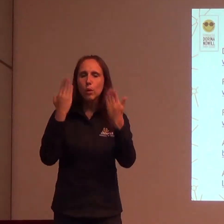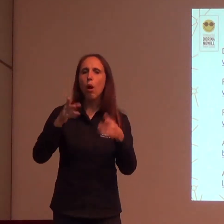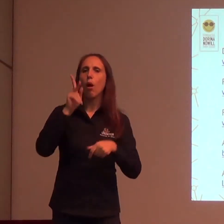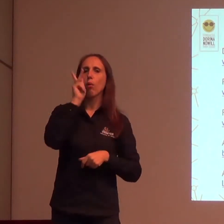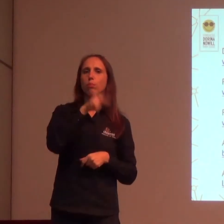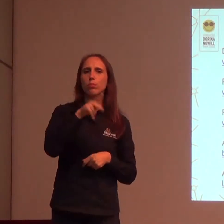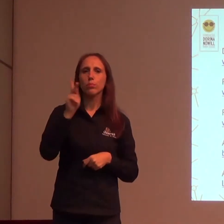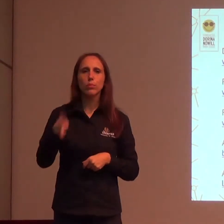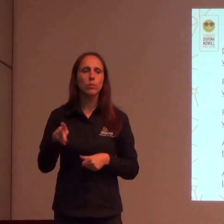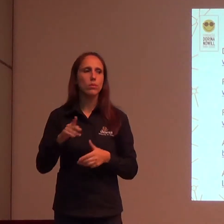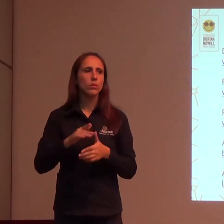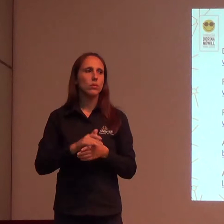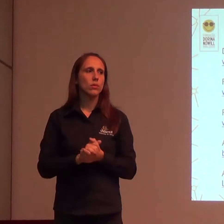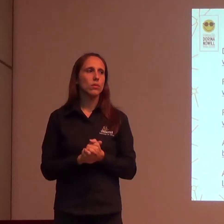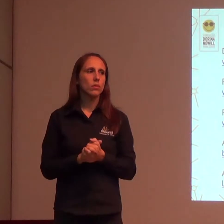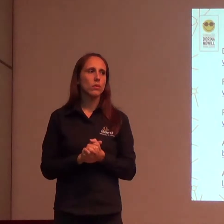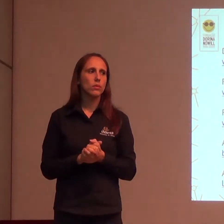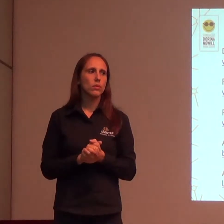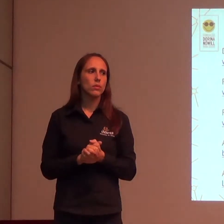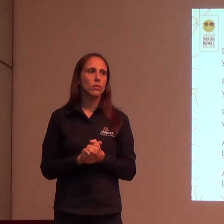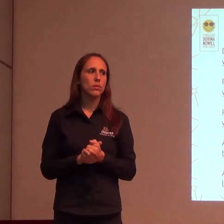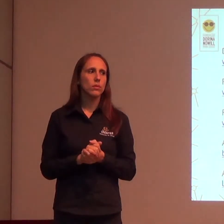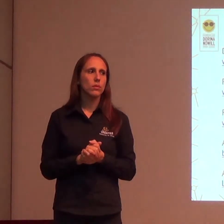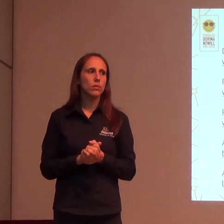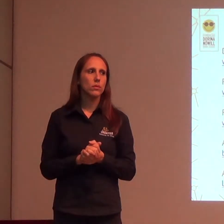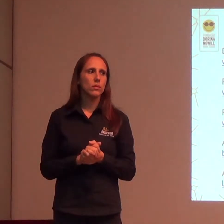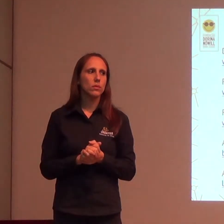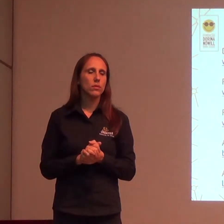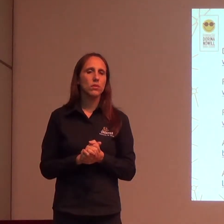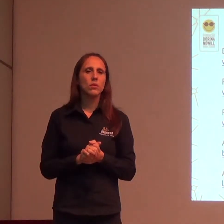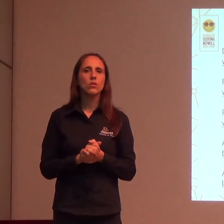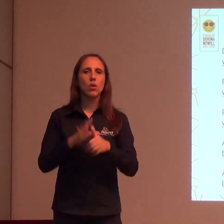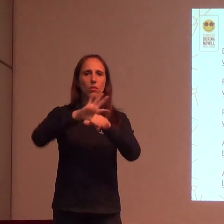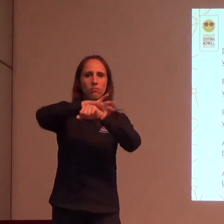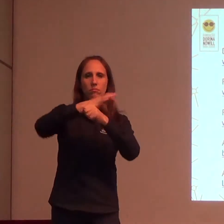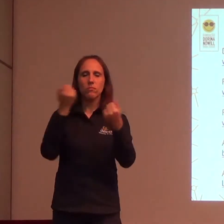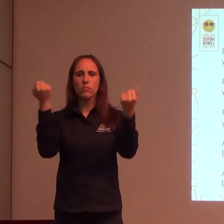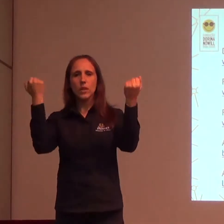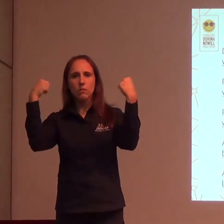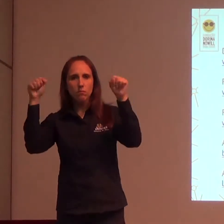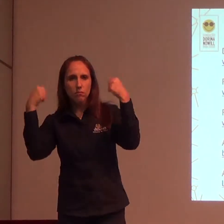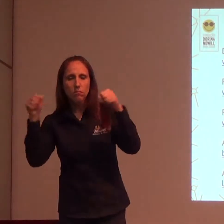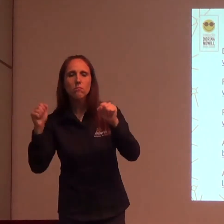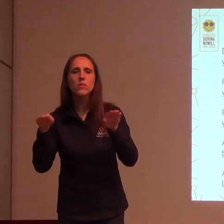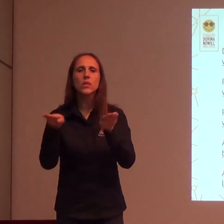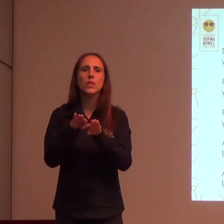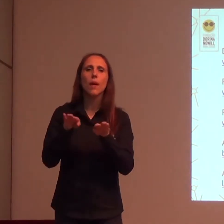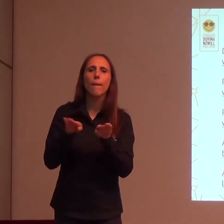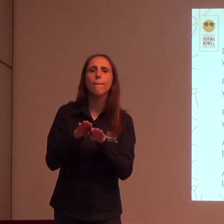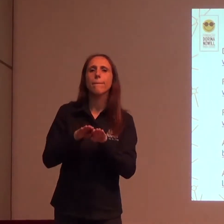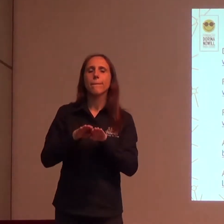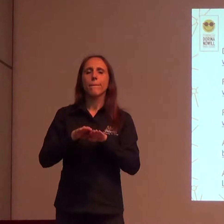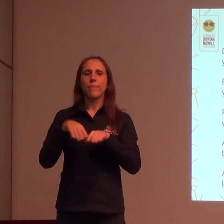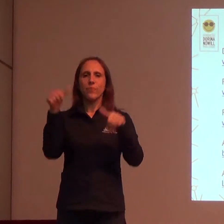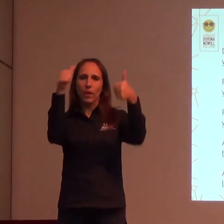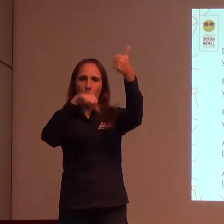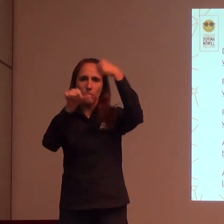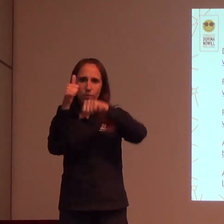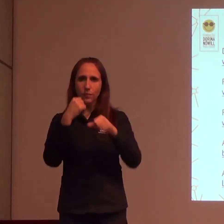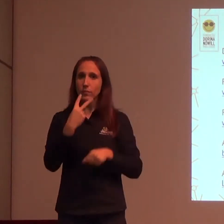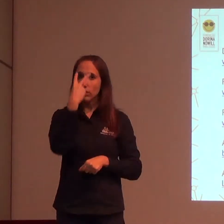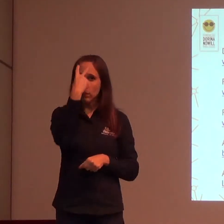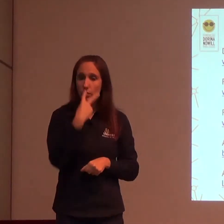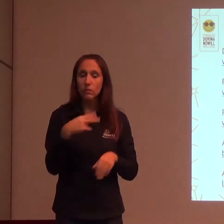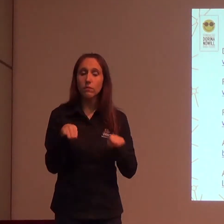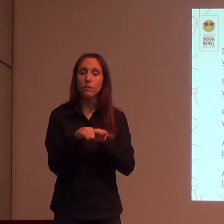professores, né, dos cursos, tem ortoptista, né, avaliação visual com oftalmo. Então a pessoa vai chegar